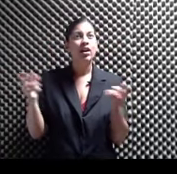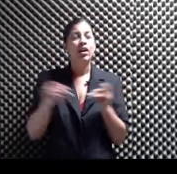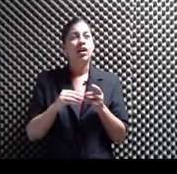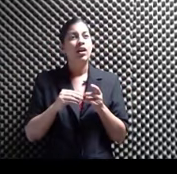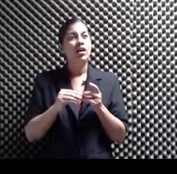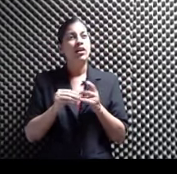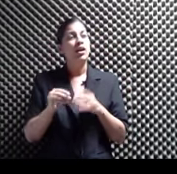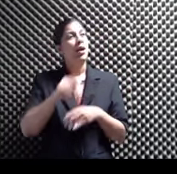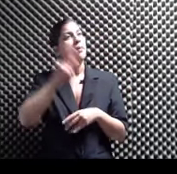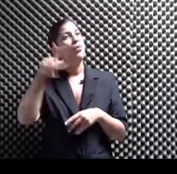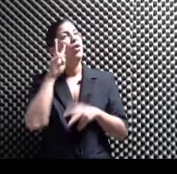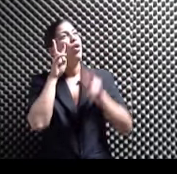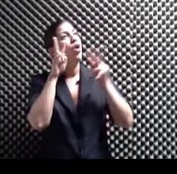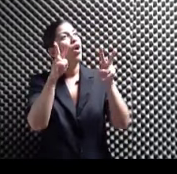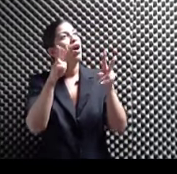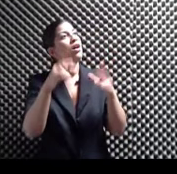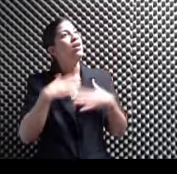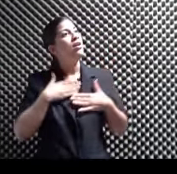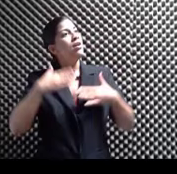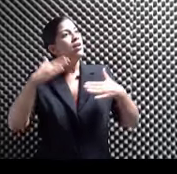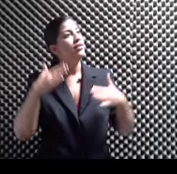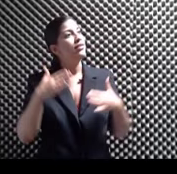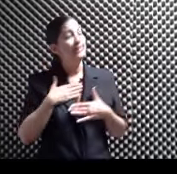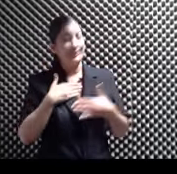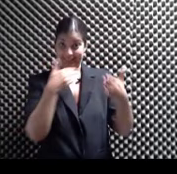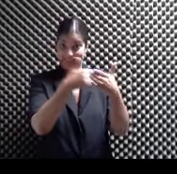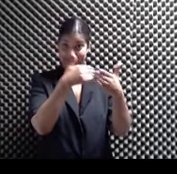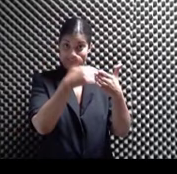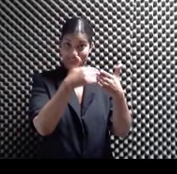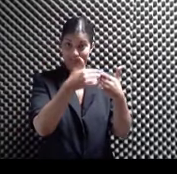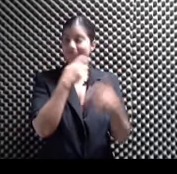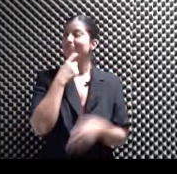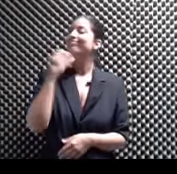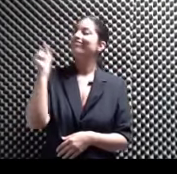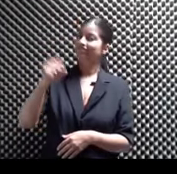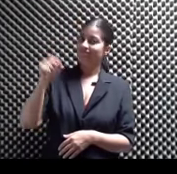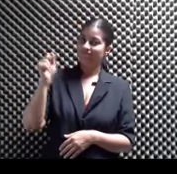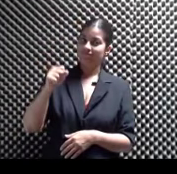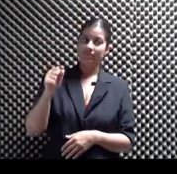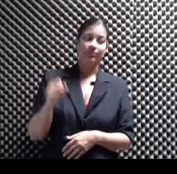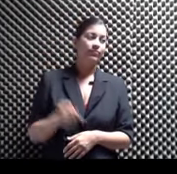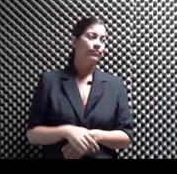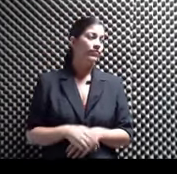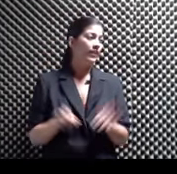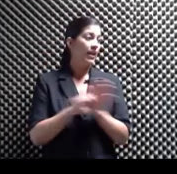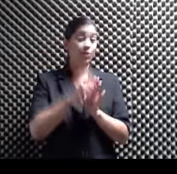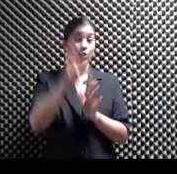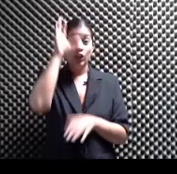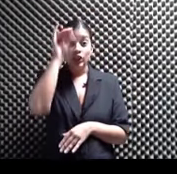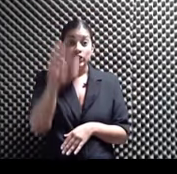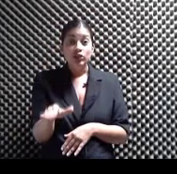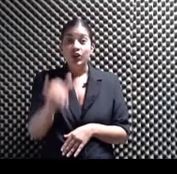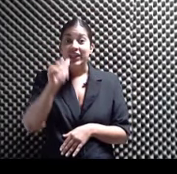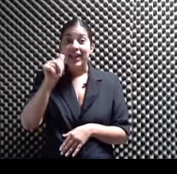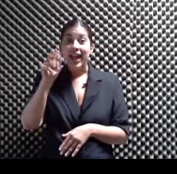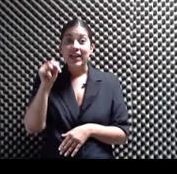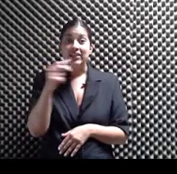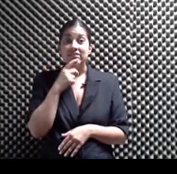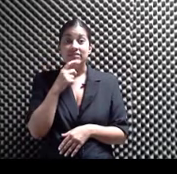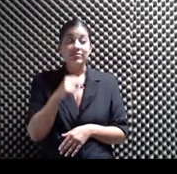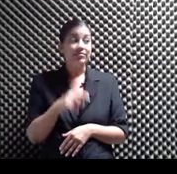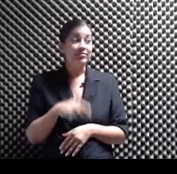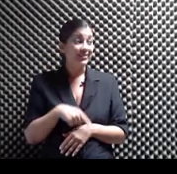supuesto. El público exacto respirando al lado. Correcto, correcto. Personas como por ejemplo el niño Ian Gabriel, que nunca